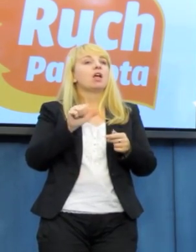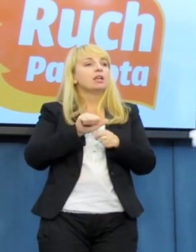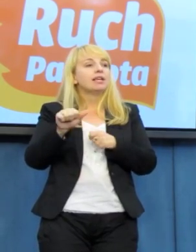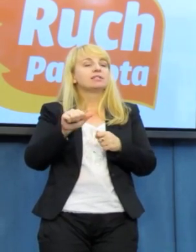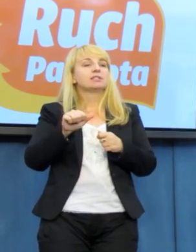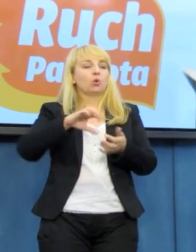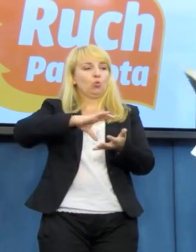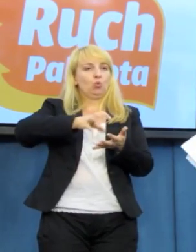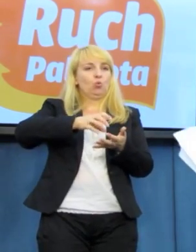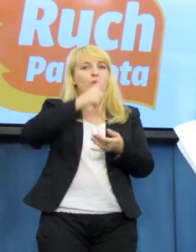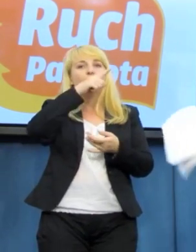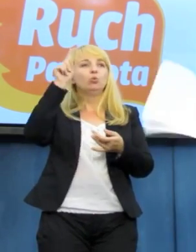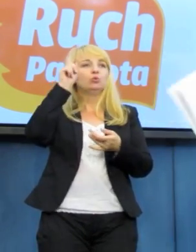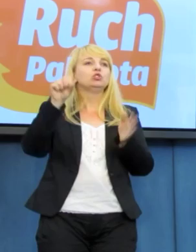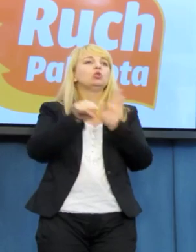kuriozalnego zespołu,